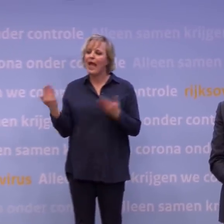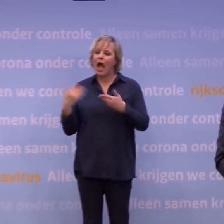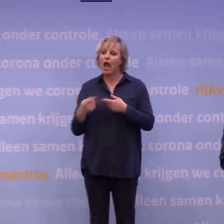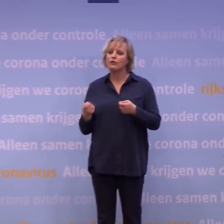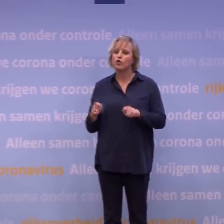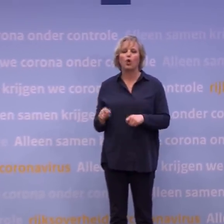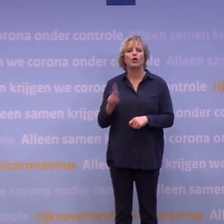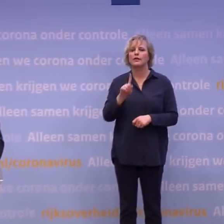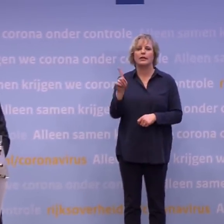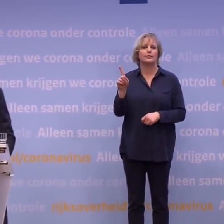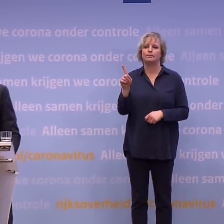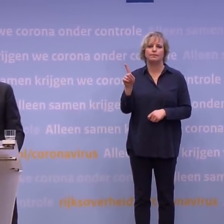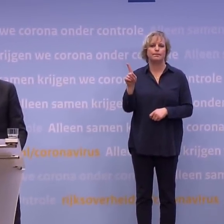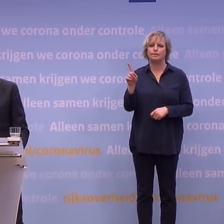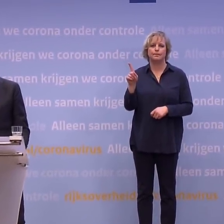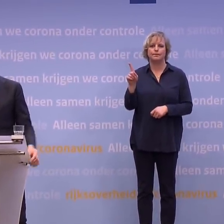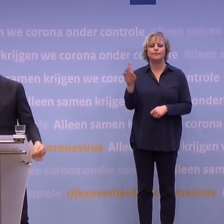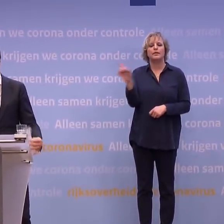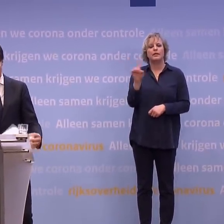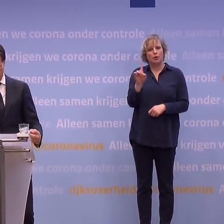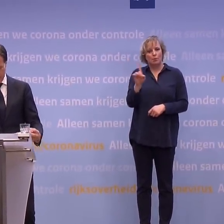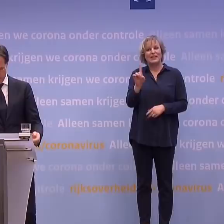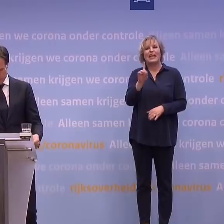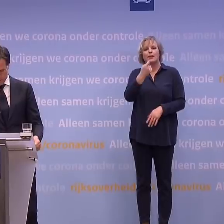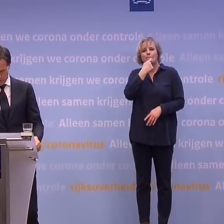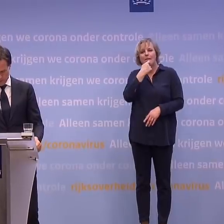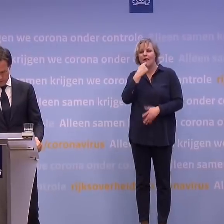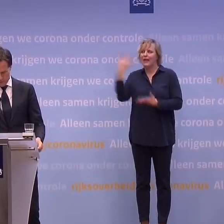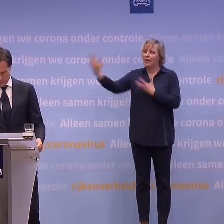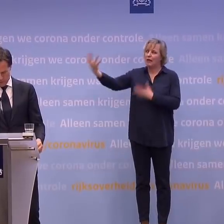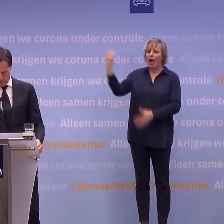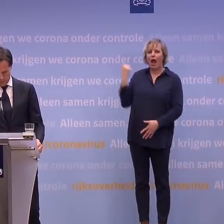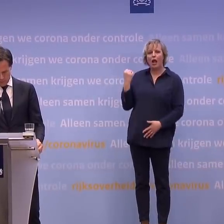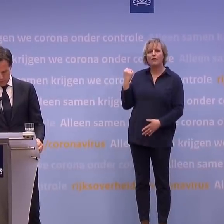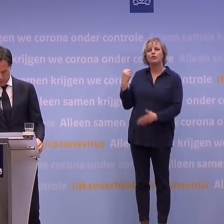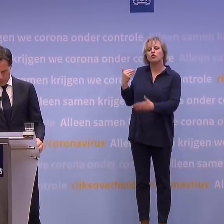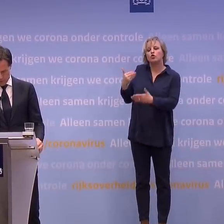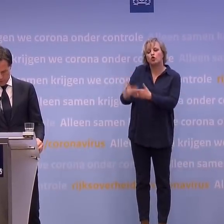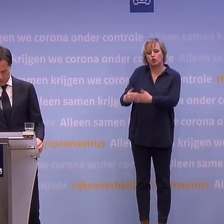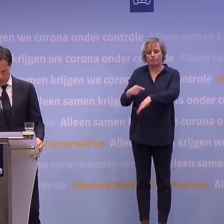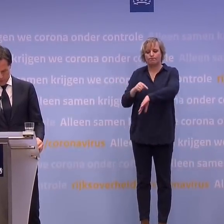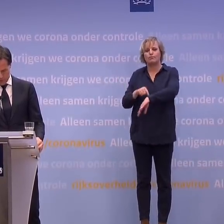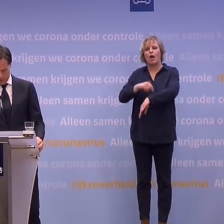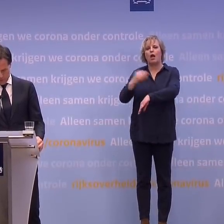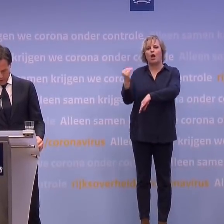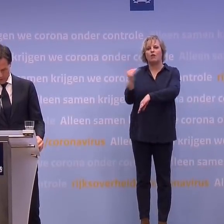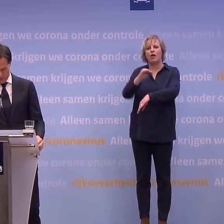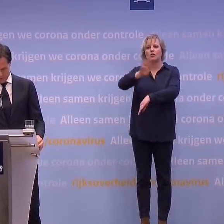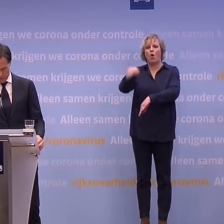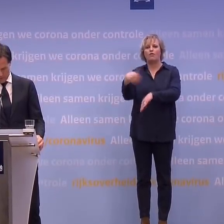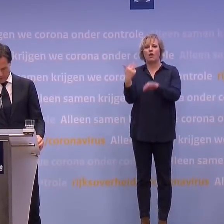nee. Dat betekent dus ook dat het afhalen van maaltijden, dat kan alleen nog tot kwart over acht.